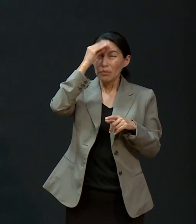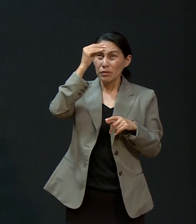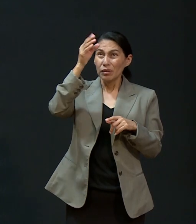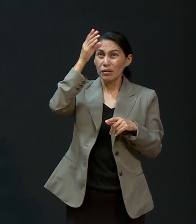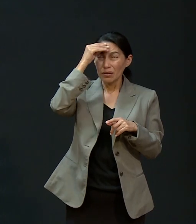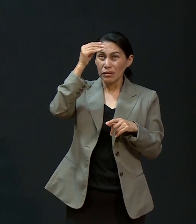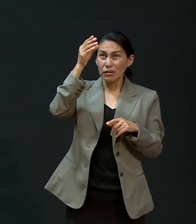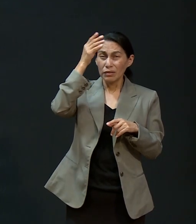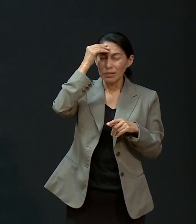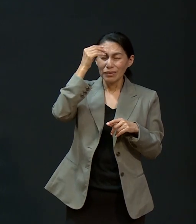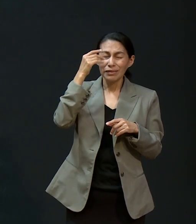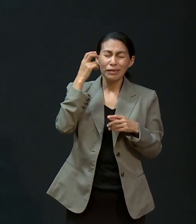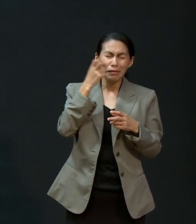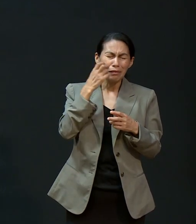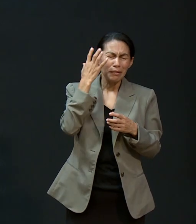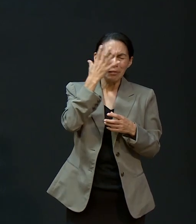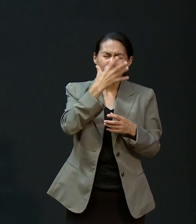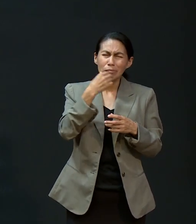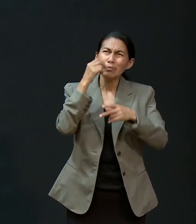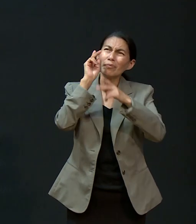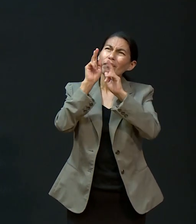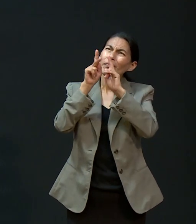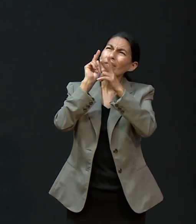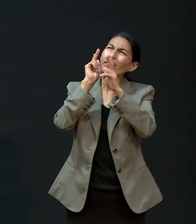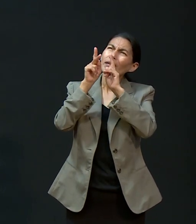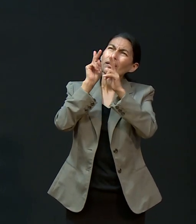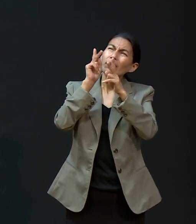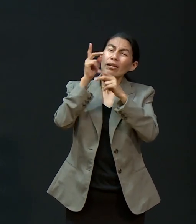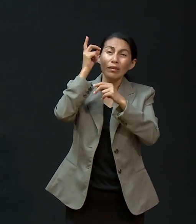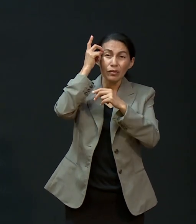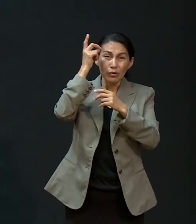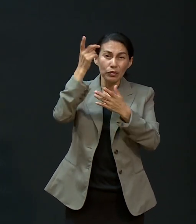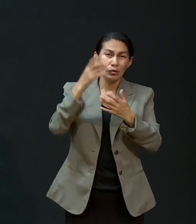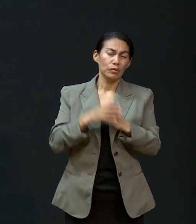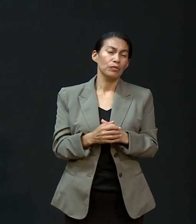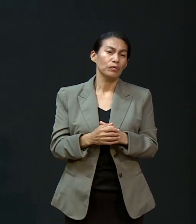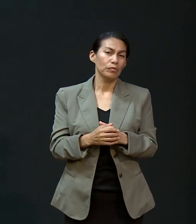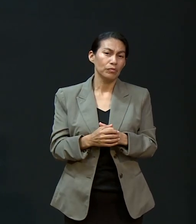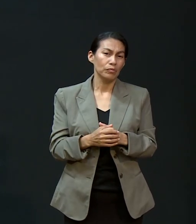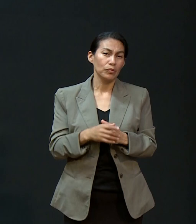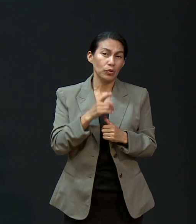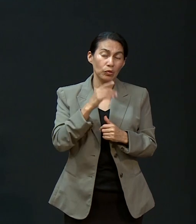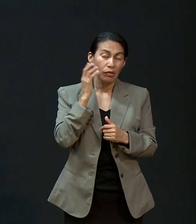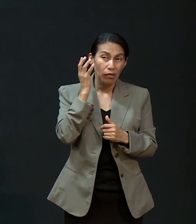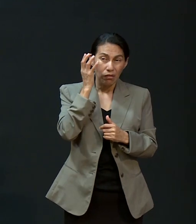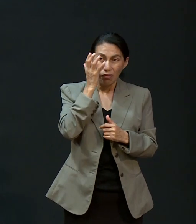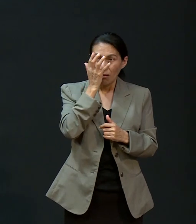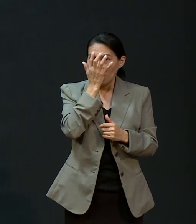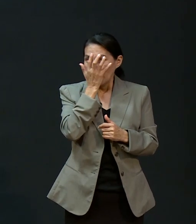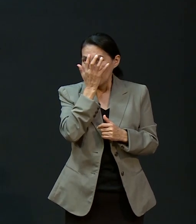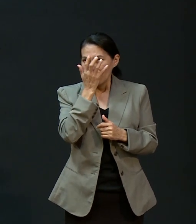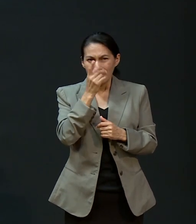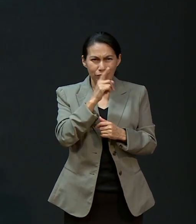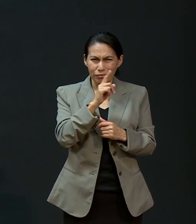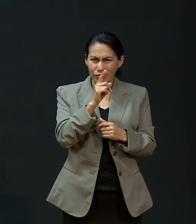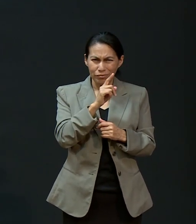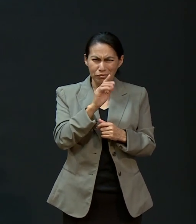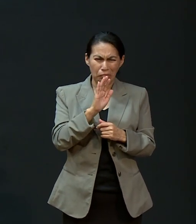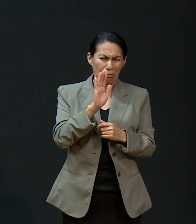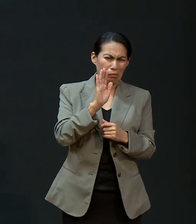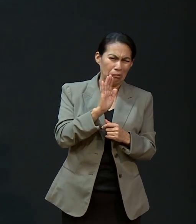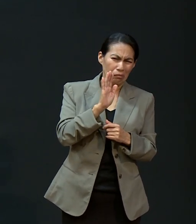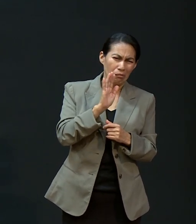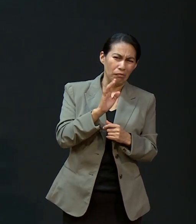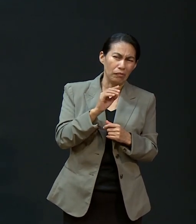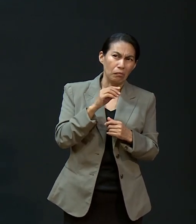aprendiste que es deleitoso orar con Dios porque no tienes que poner ningún disfraz